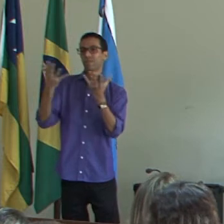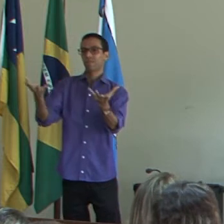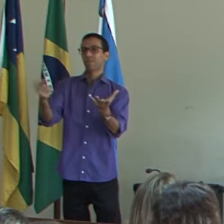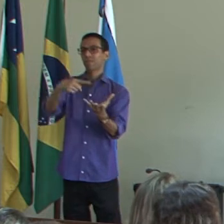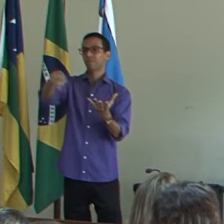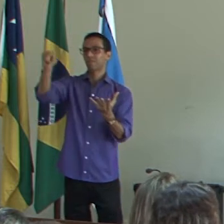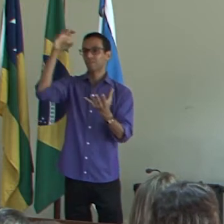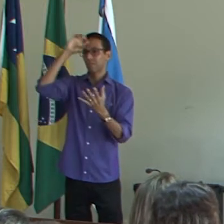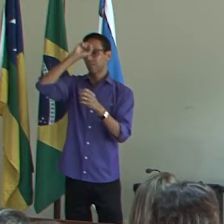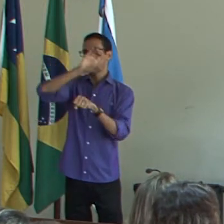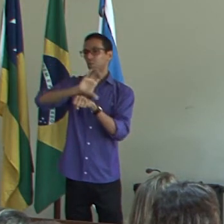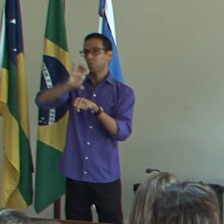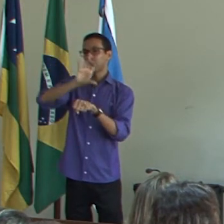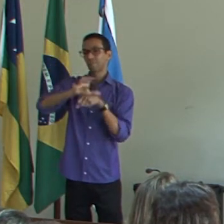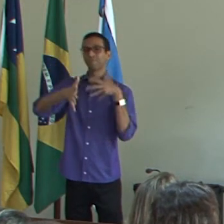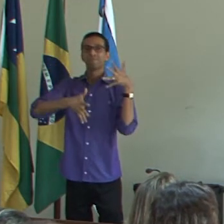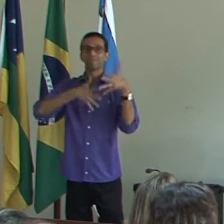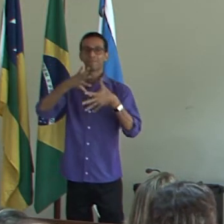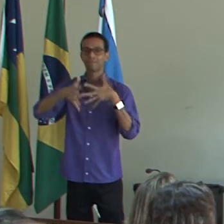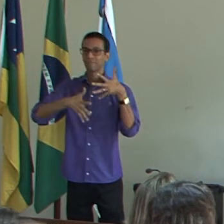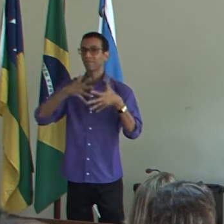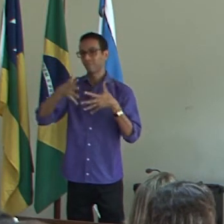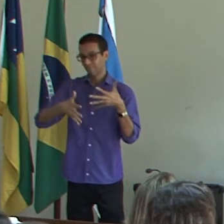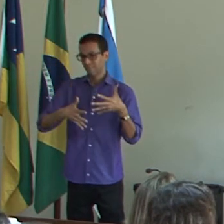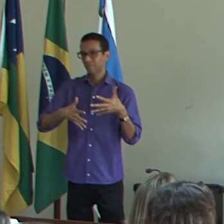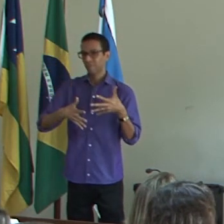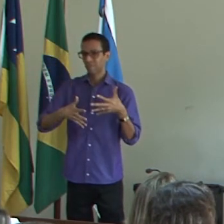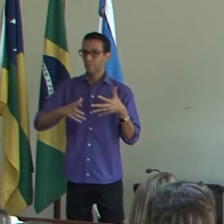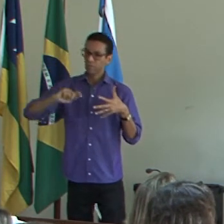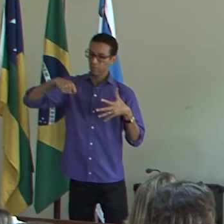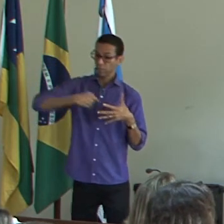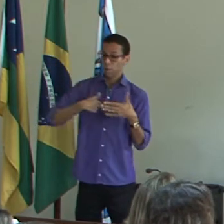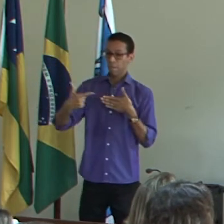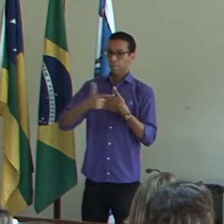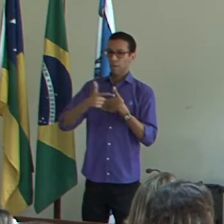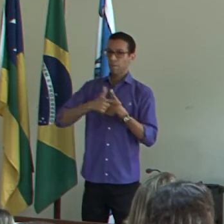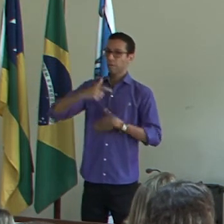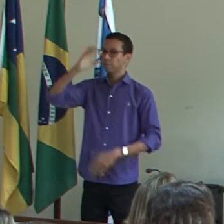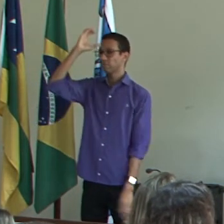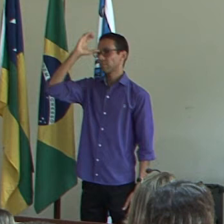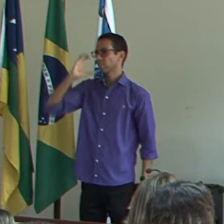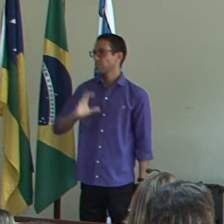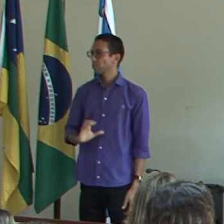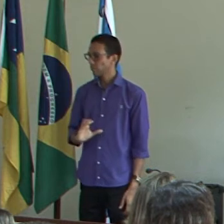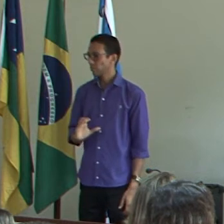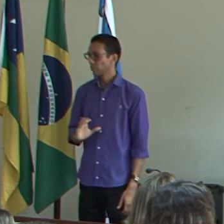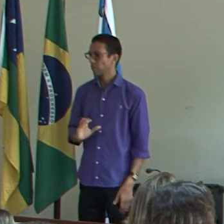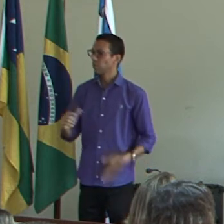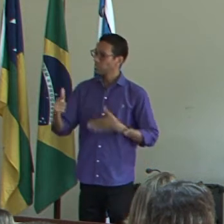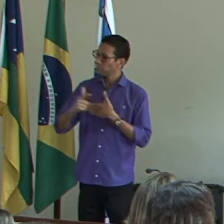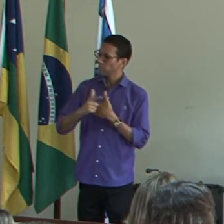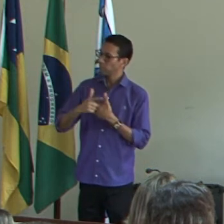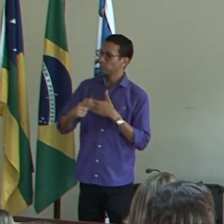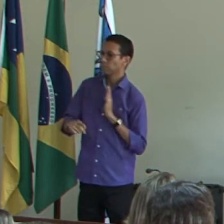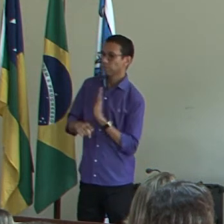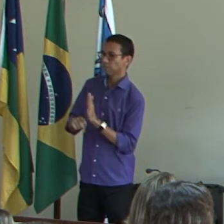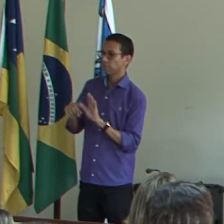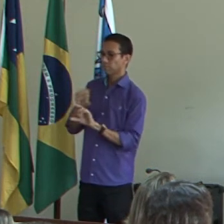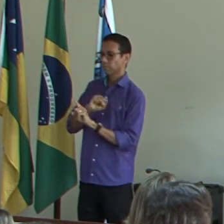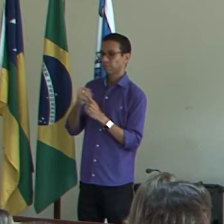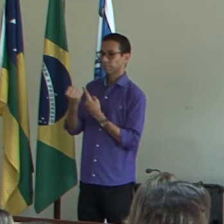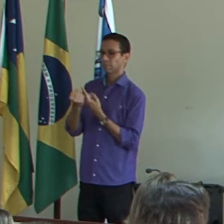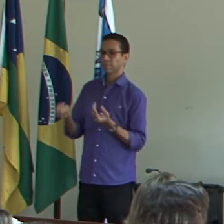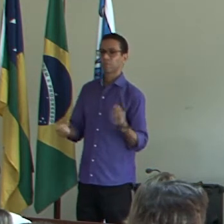oportunidade a que nós cumpramos com o nosso papel, não é? De fato,